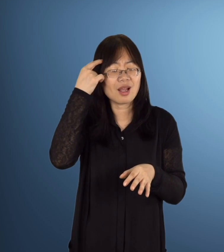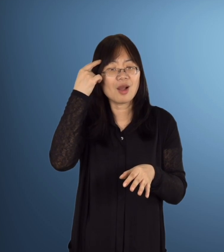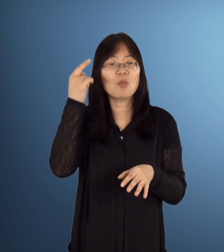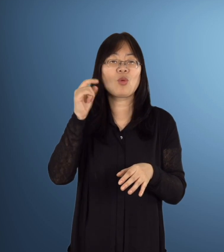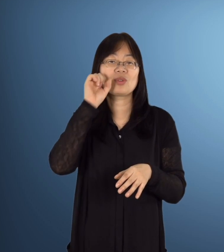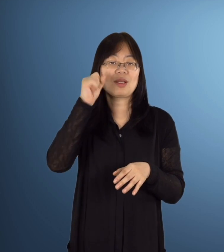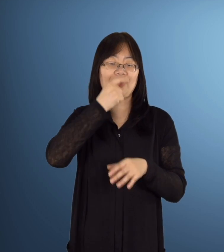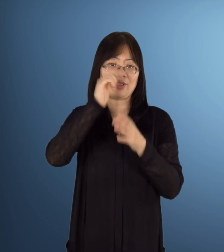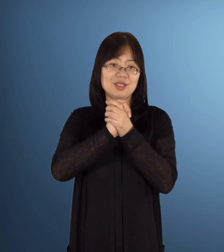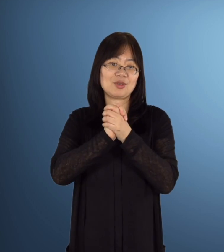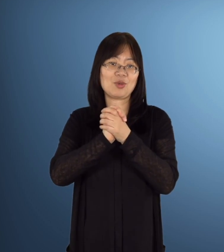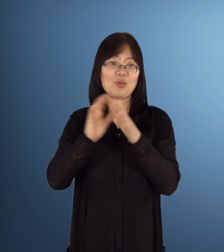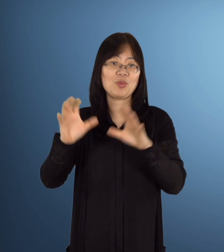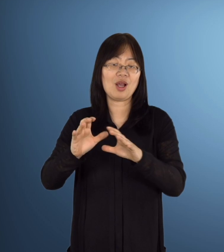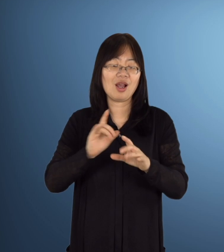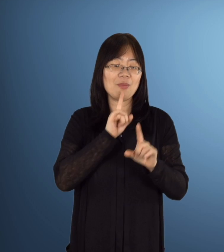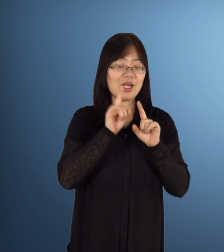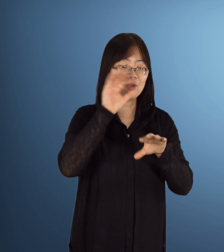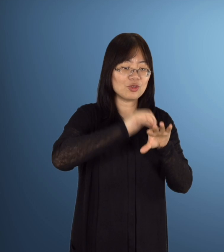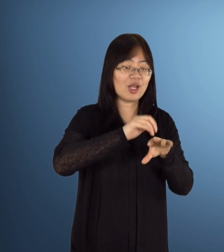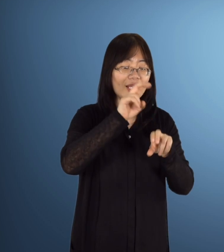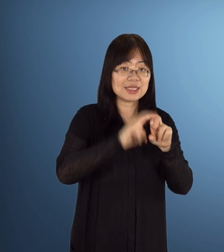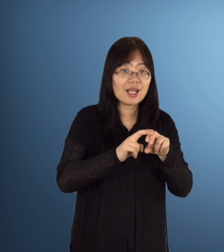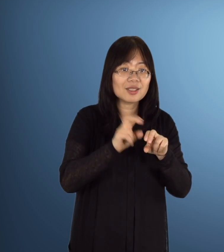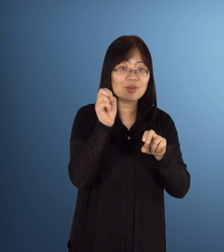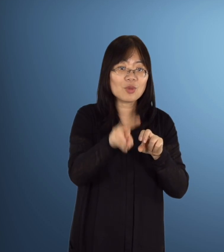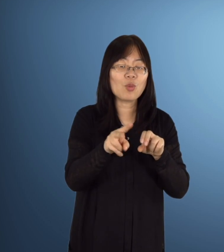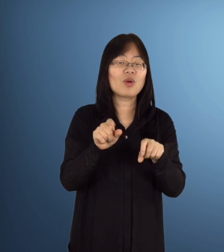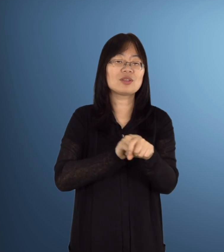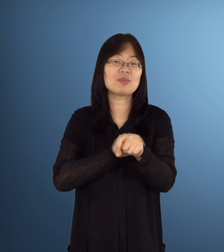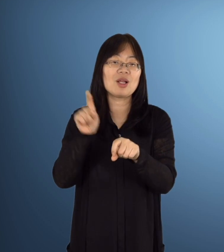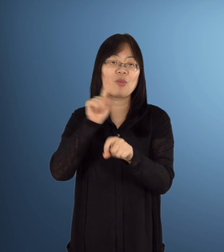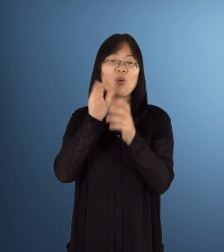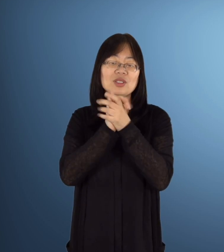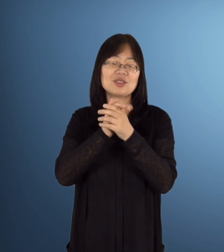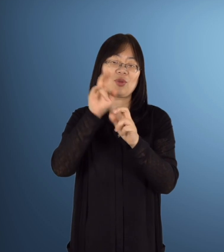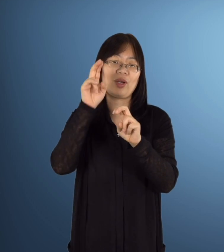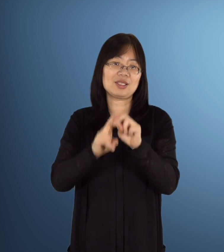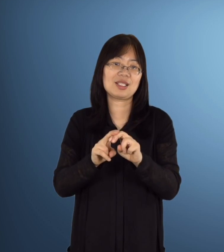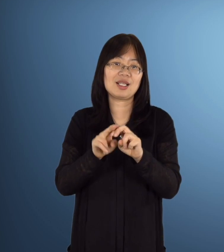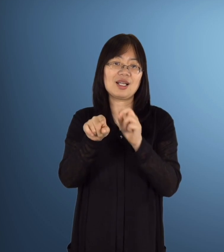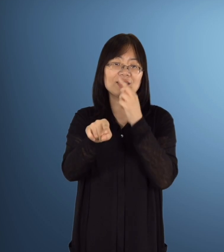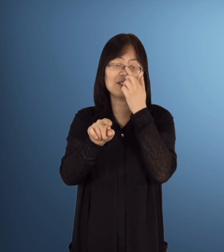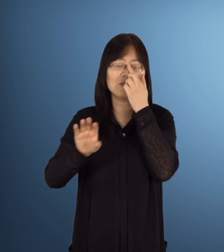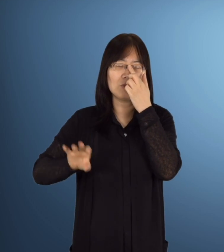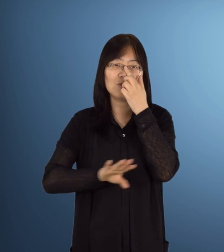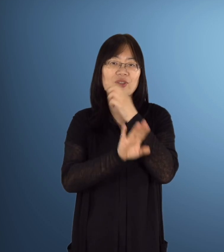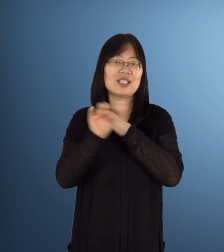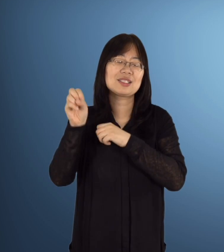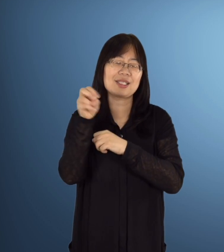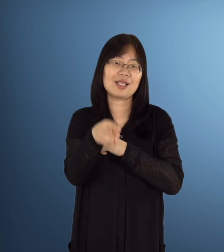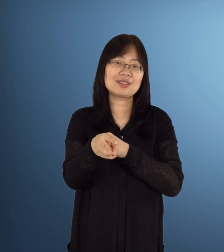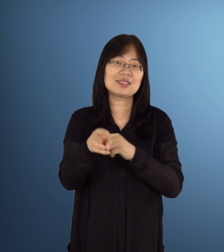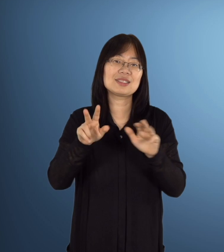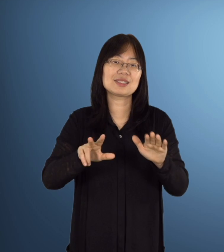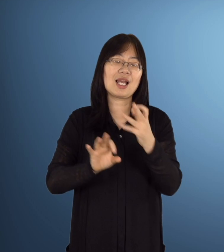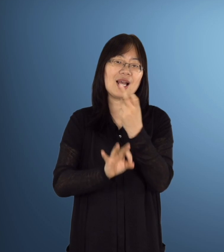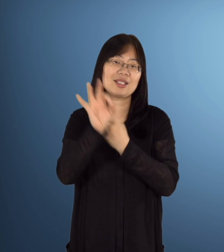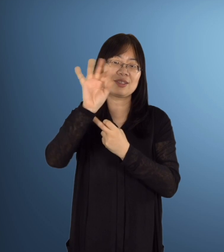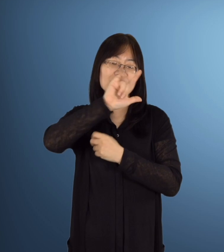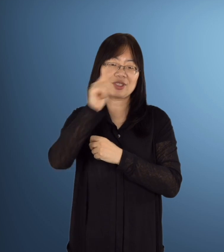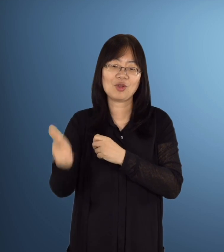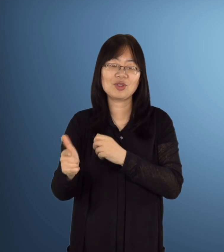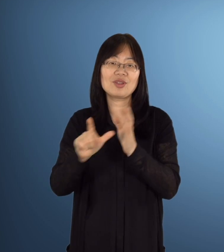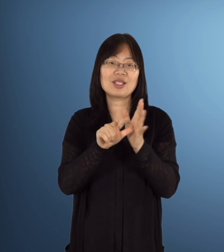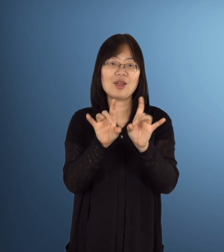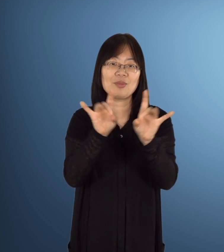기도, 말씀을 훈련하는 자리, 특별히 기도 자리, 우리는 다시 이제 아침